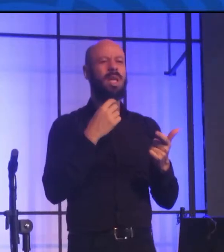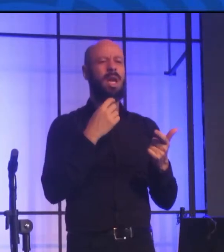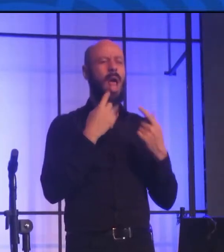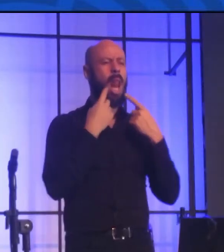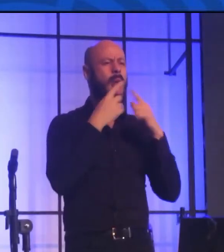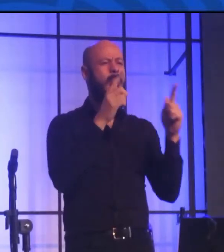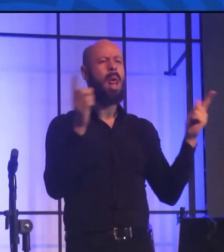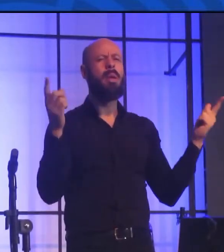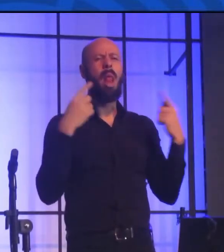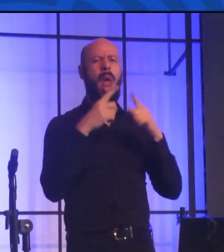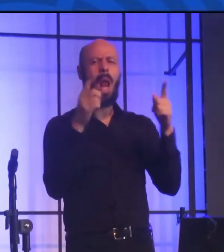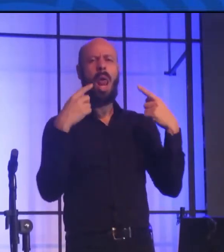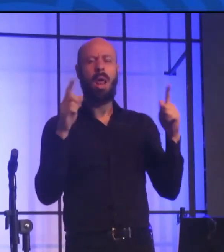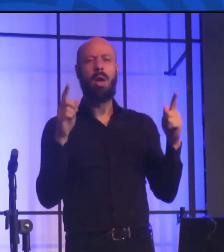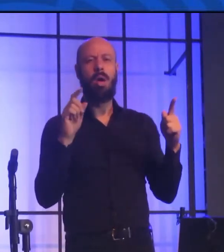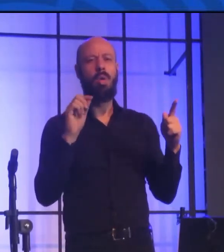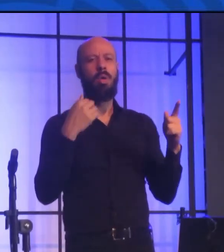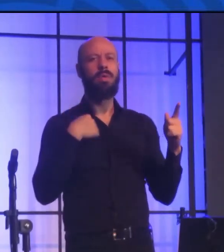você cai,